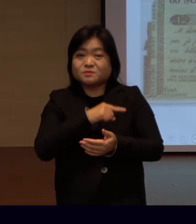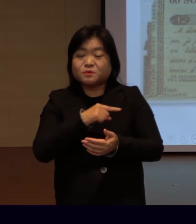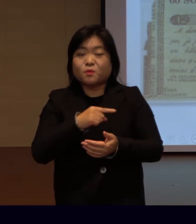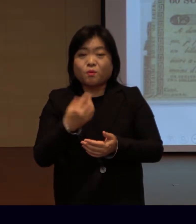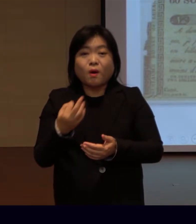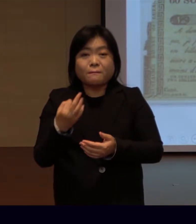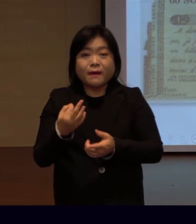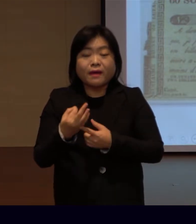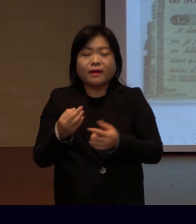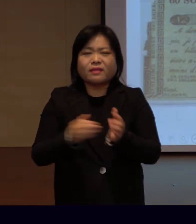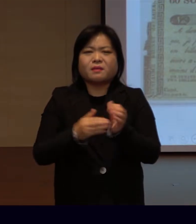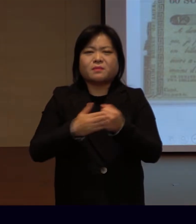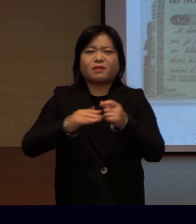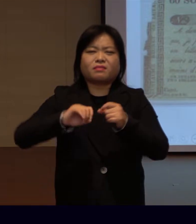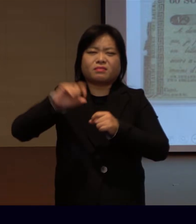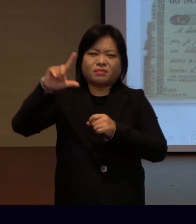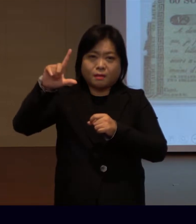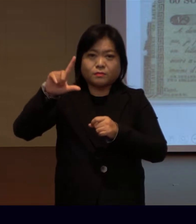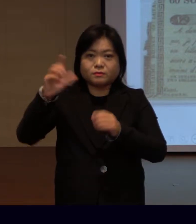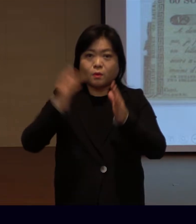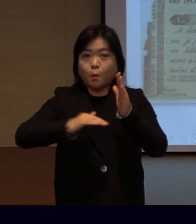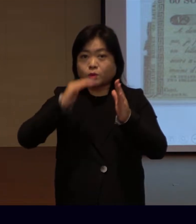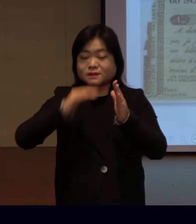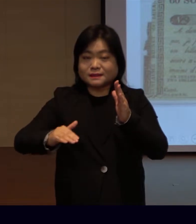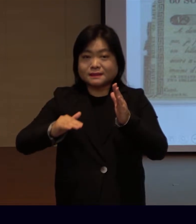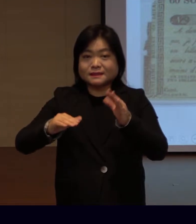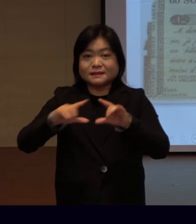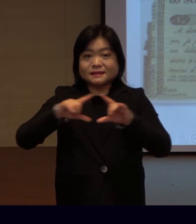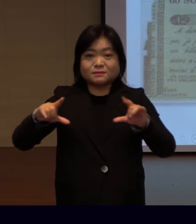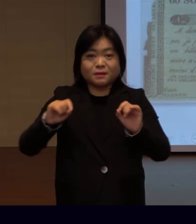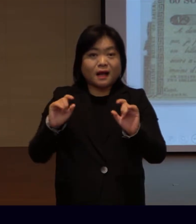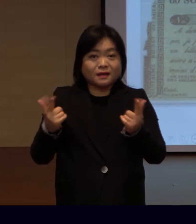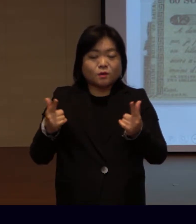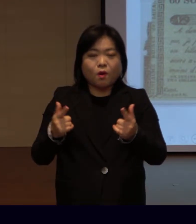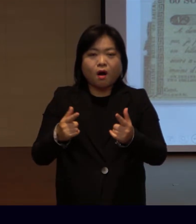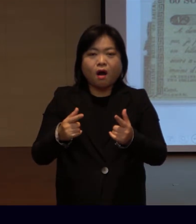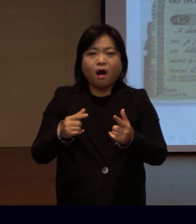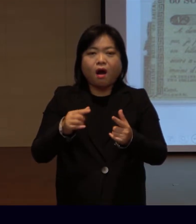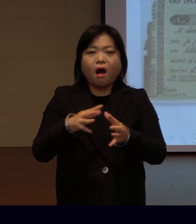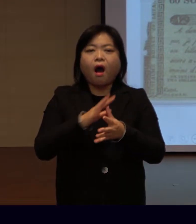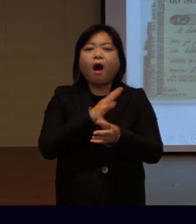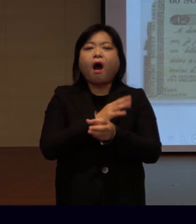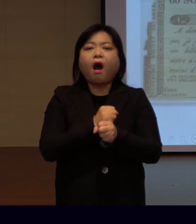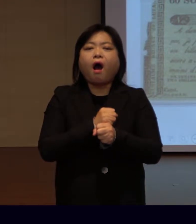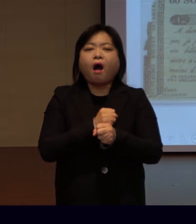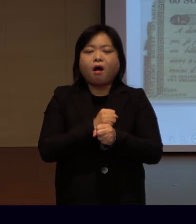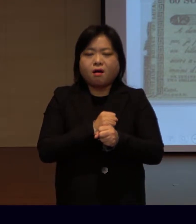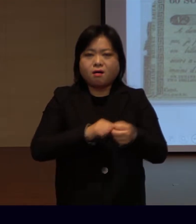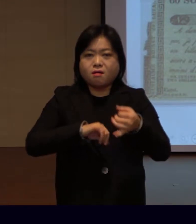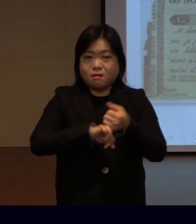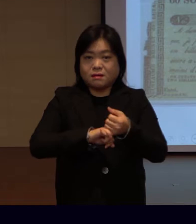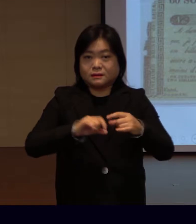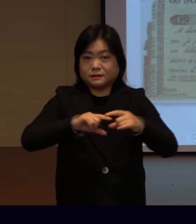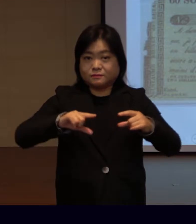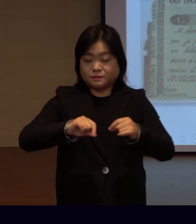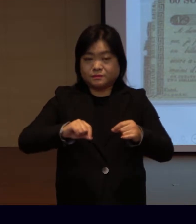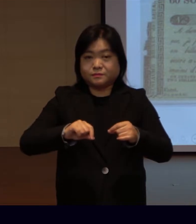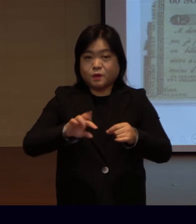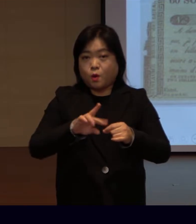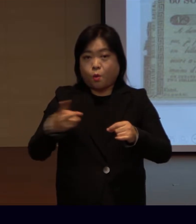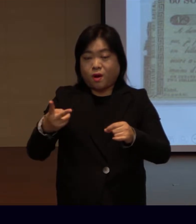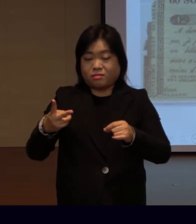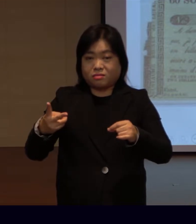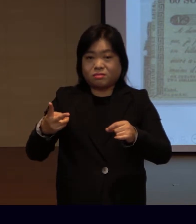그래서 대부분의 지폐, 공식적인 지폐가 아니라 이렇게 어음이나 환어음, 상업 장사들이 주로 하는